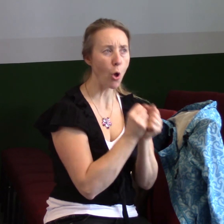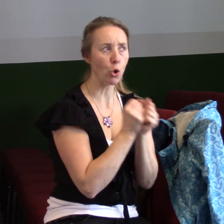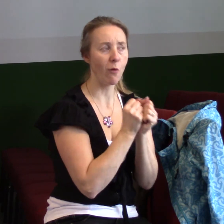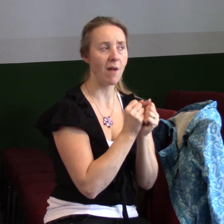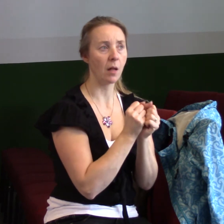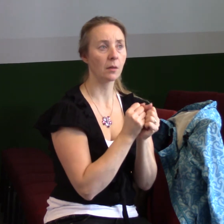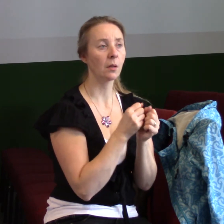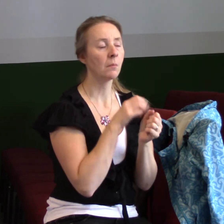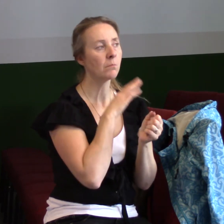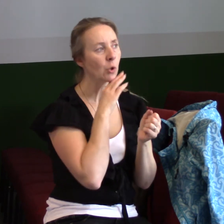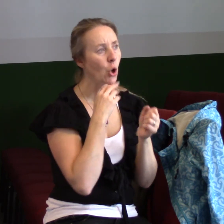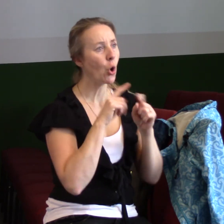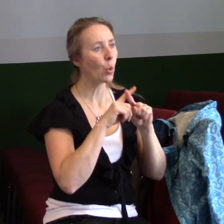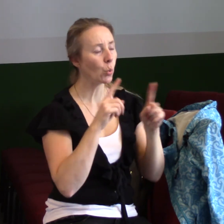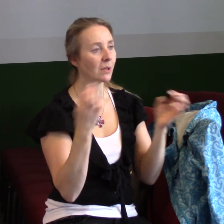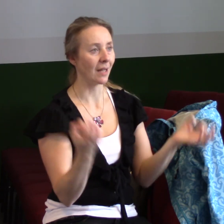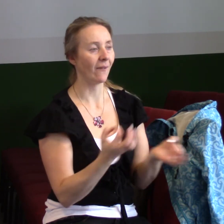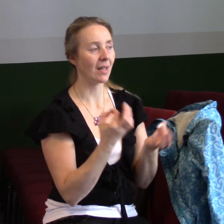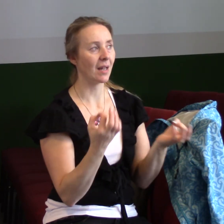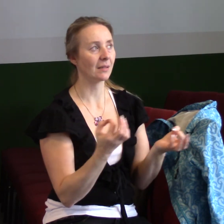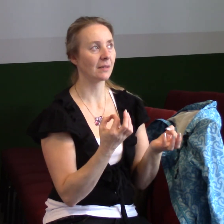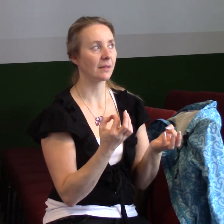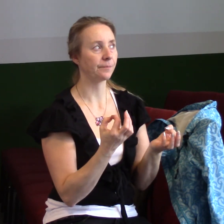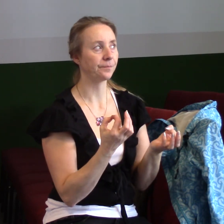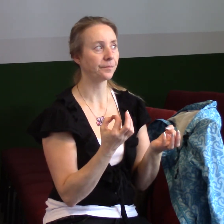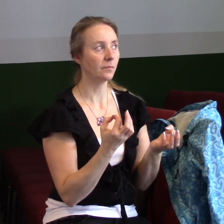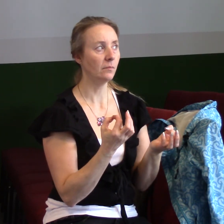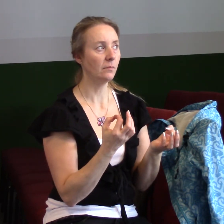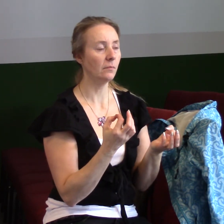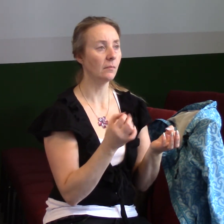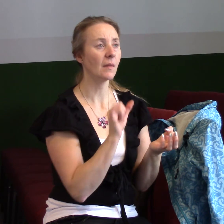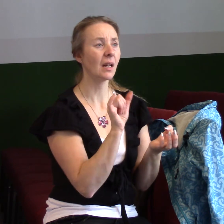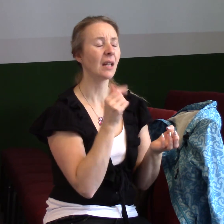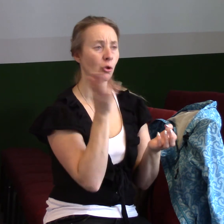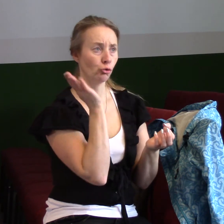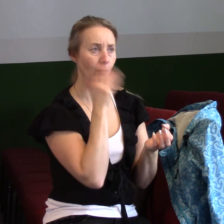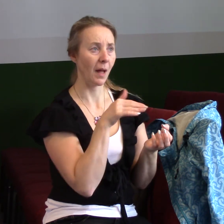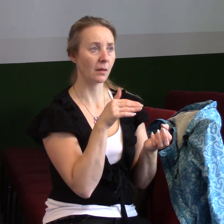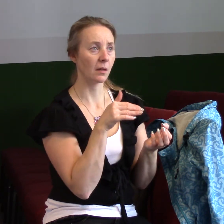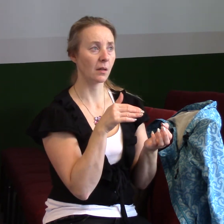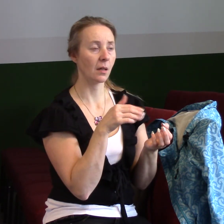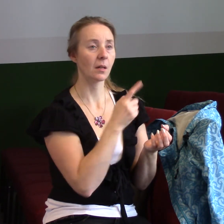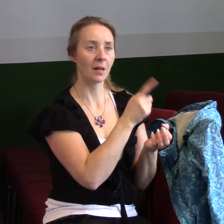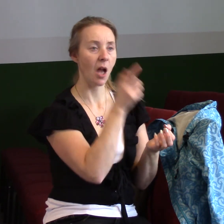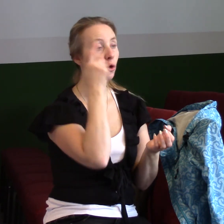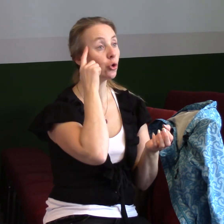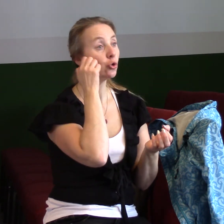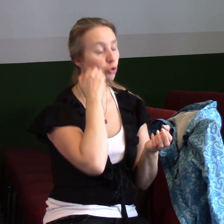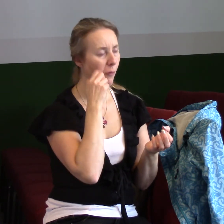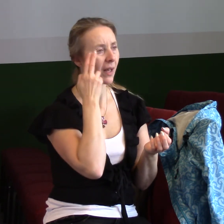jsou různé okolnosti našich životek, které prostě jsou špatné. Jedna z největších bojů, který svádíme